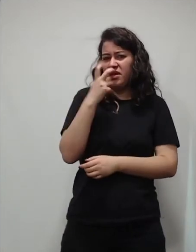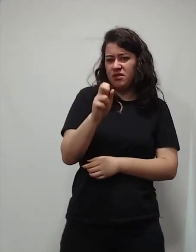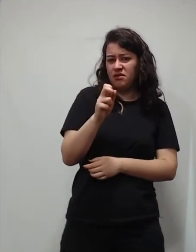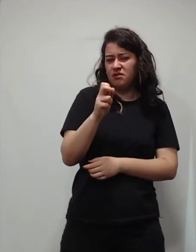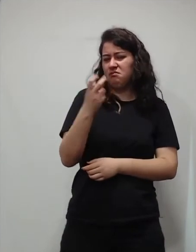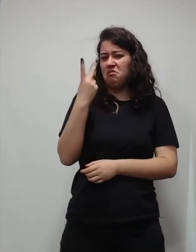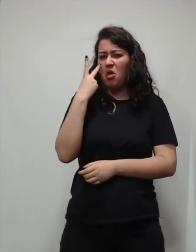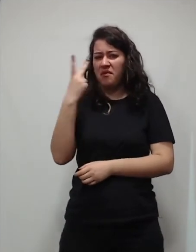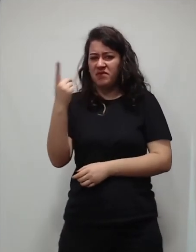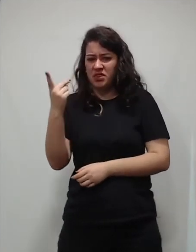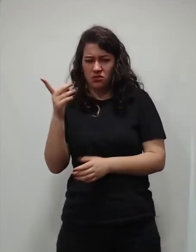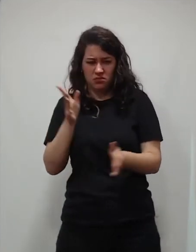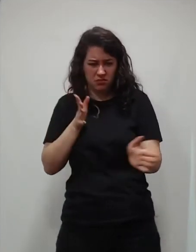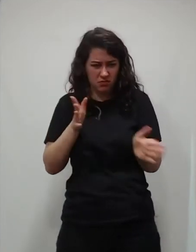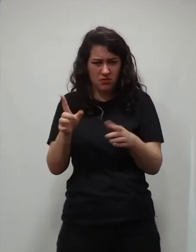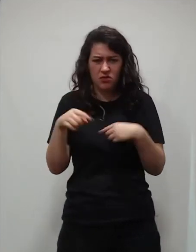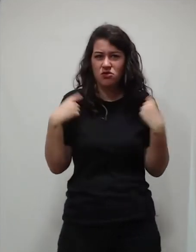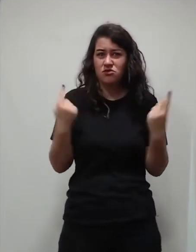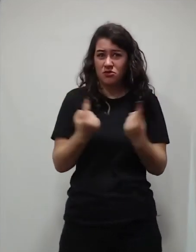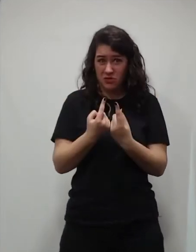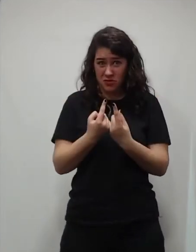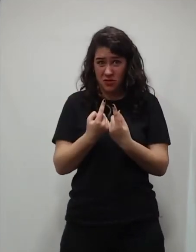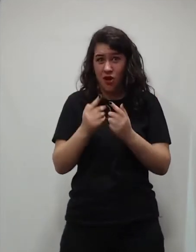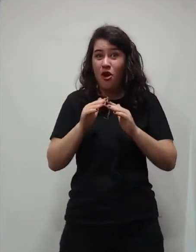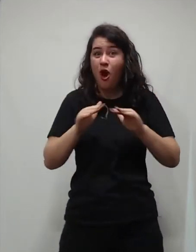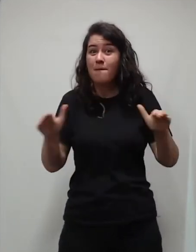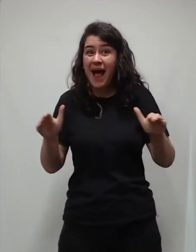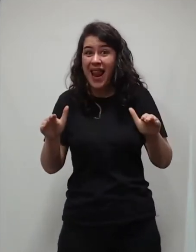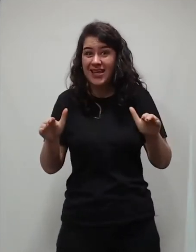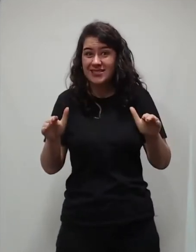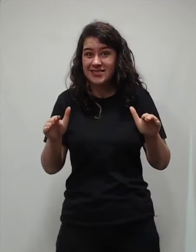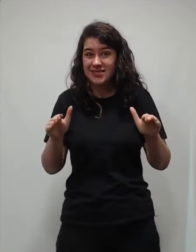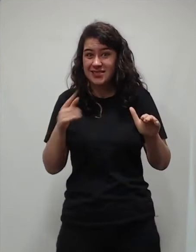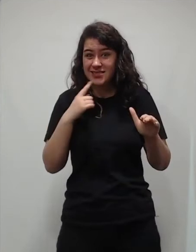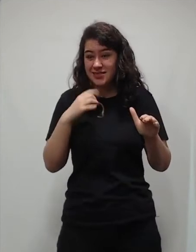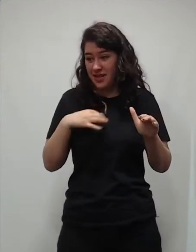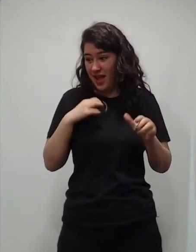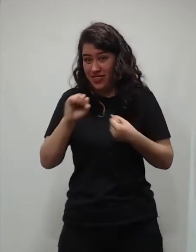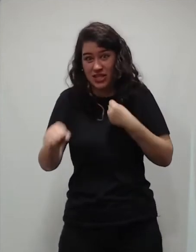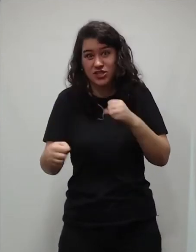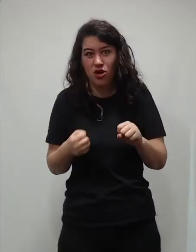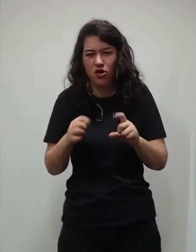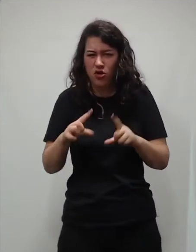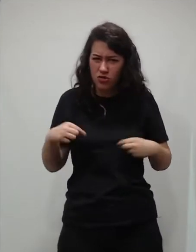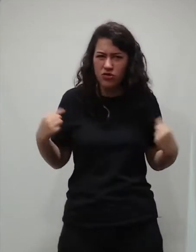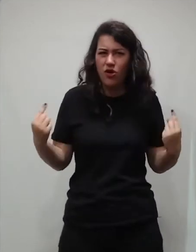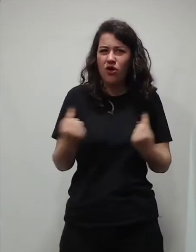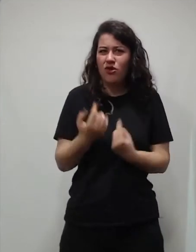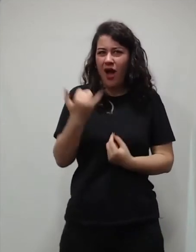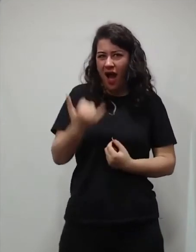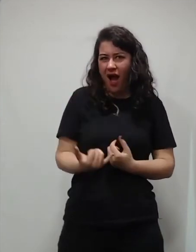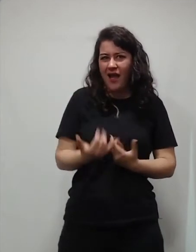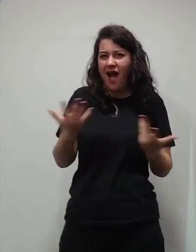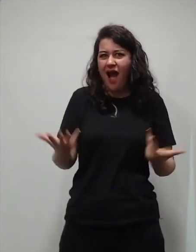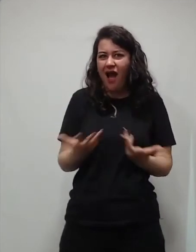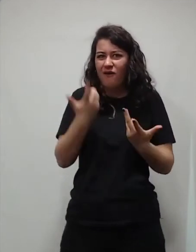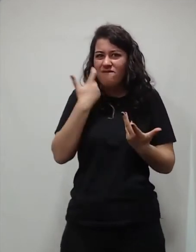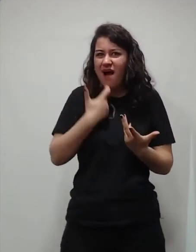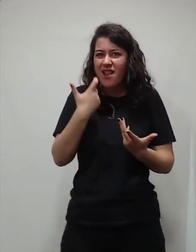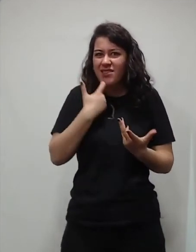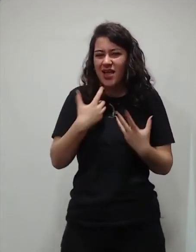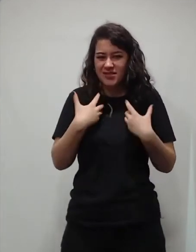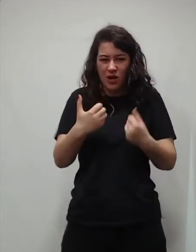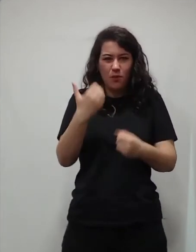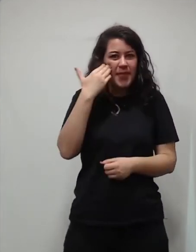2020-2021, ¿afrontamos tensiones normales de la vida? ¿Seremos que todos tenemos algún déficit entonces de